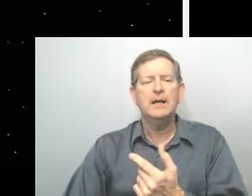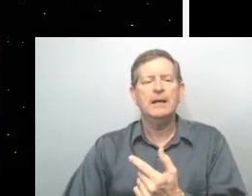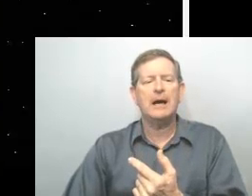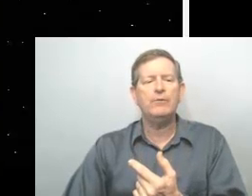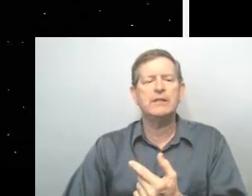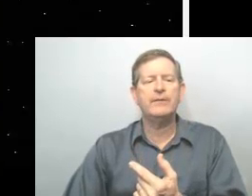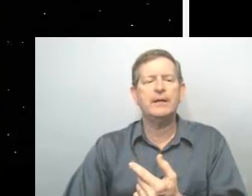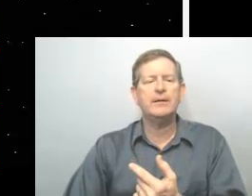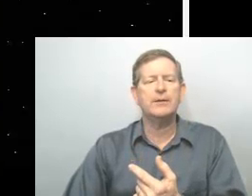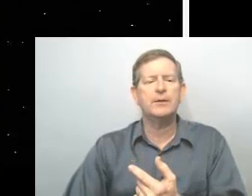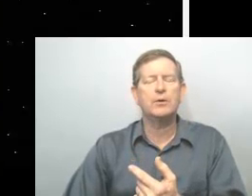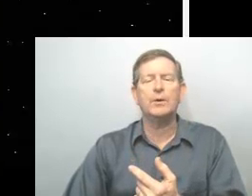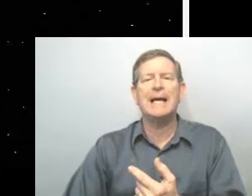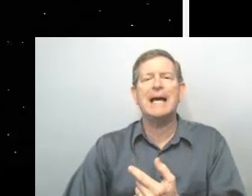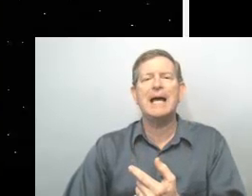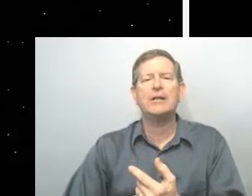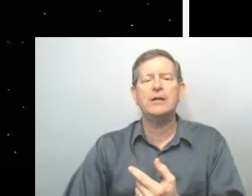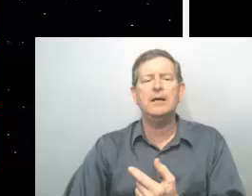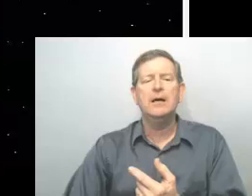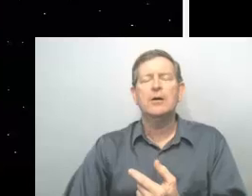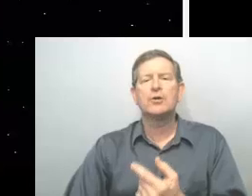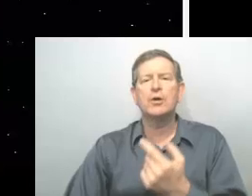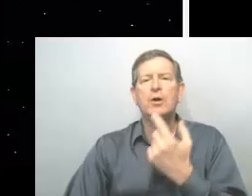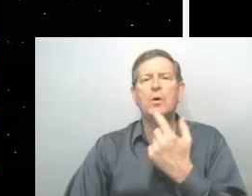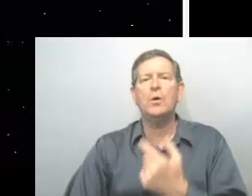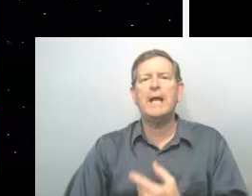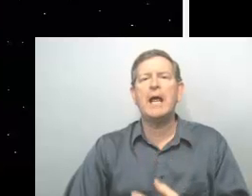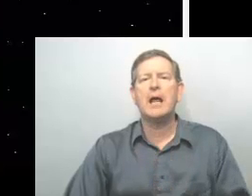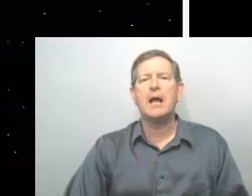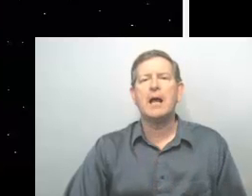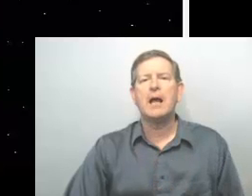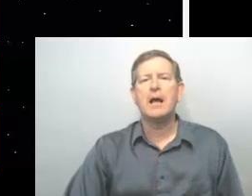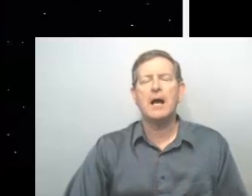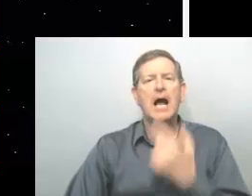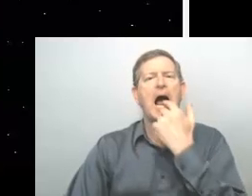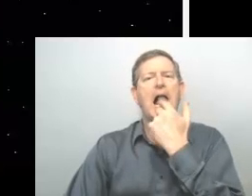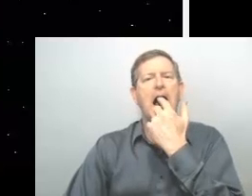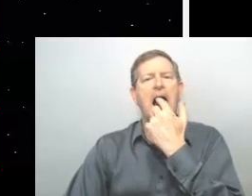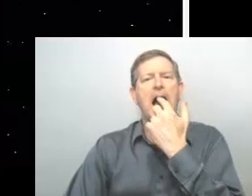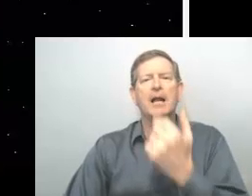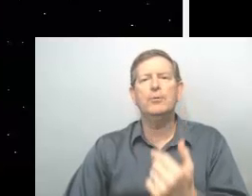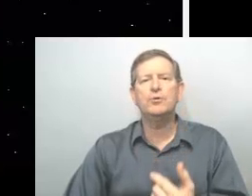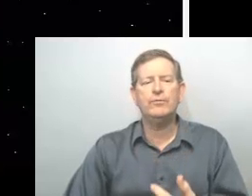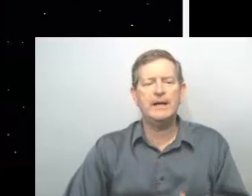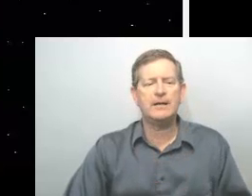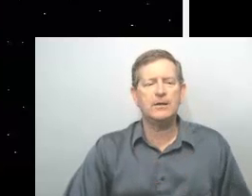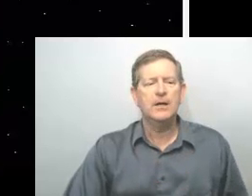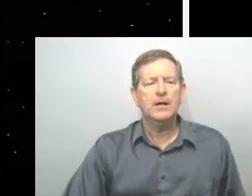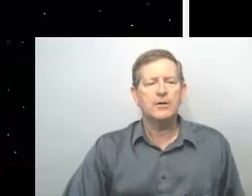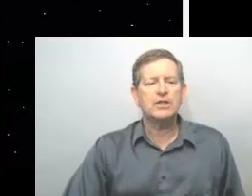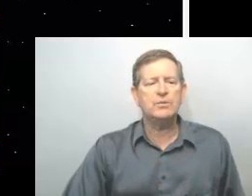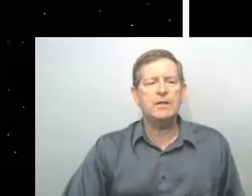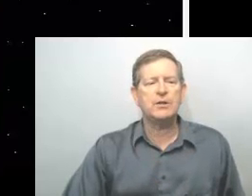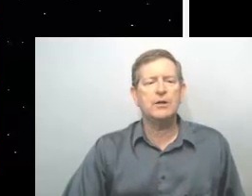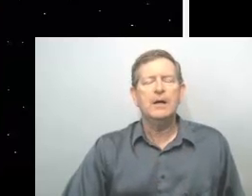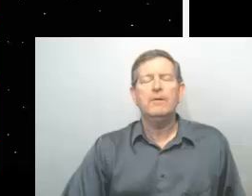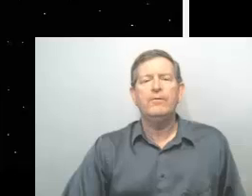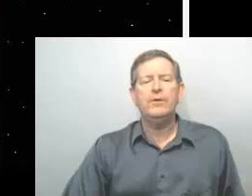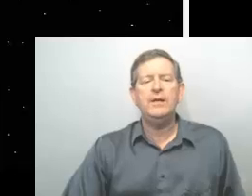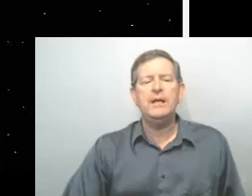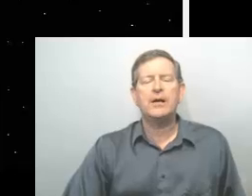ouverte. Là, vous devez connaître, je connais. Hein? La bouche ouverte.